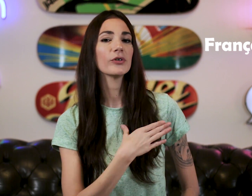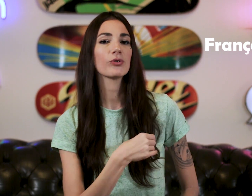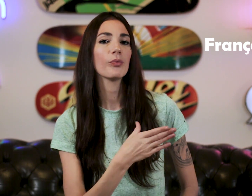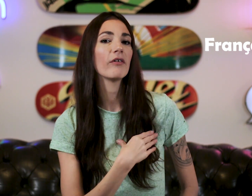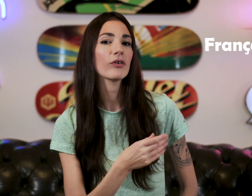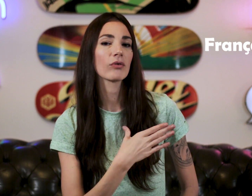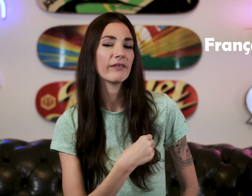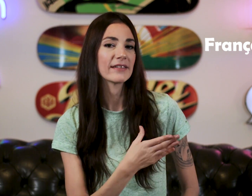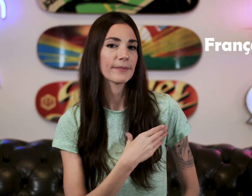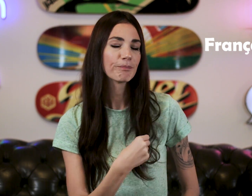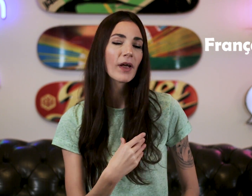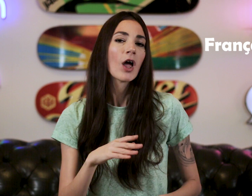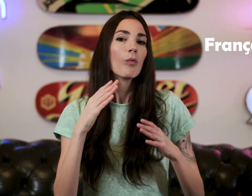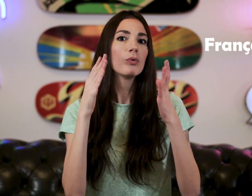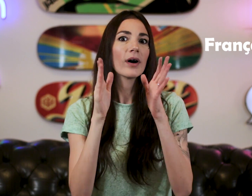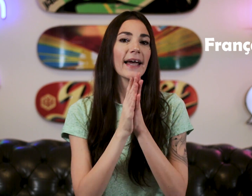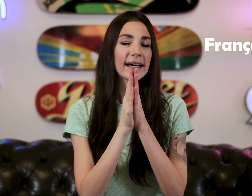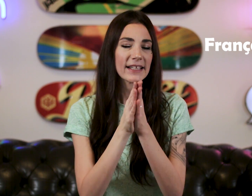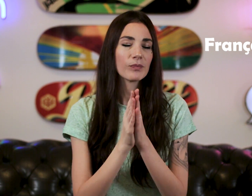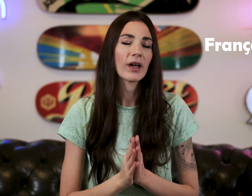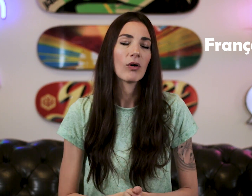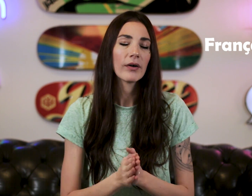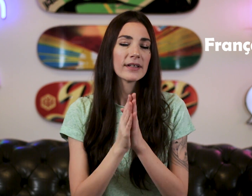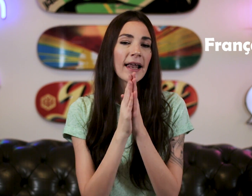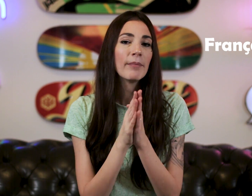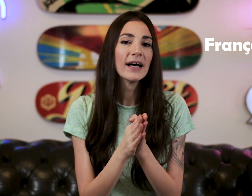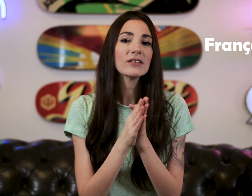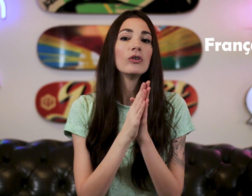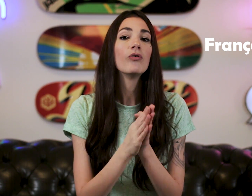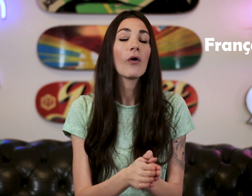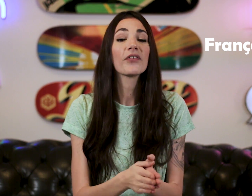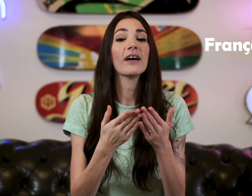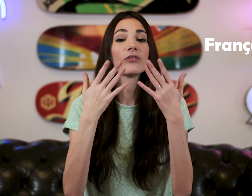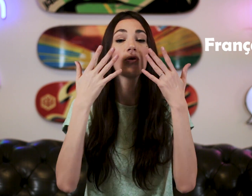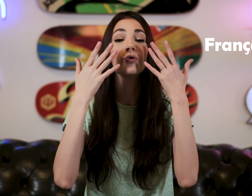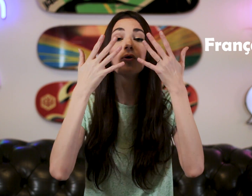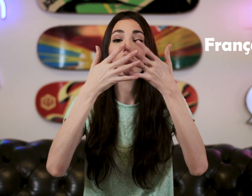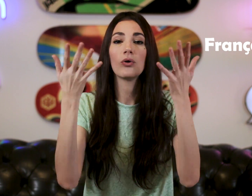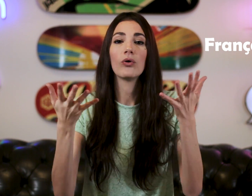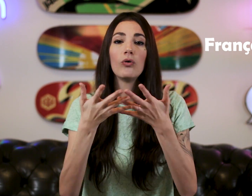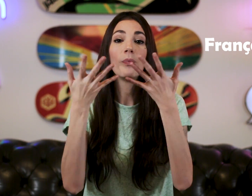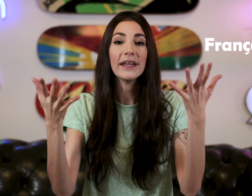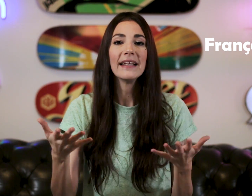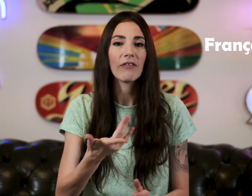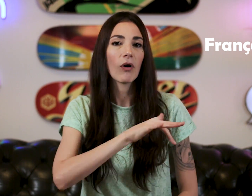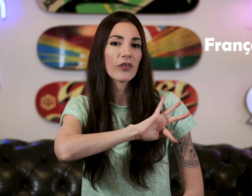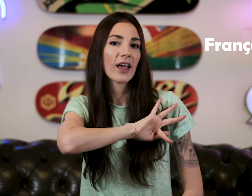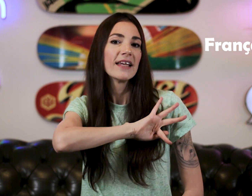qu'on peut avoir sur les vestes. Pour quelle raison? Alors, à la base, le français en tant que le pays, la France, c'est